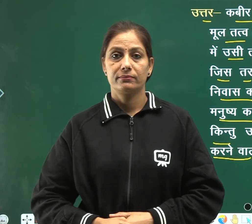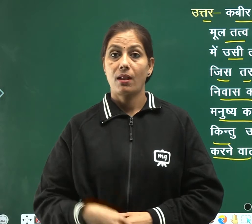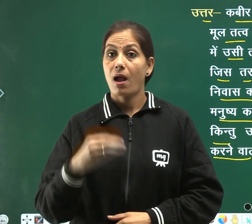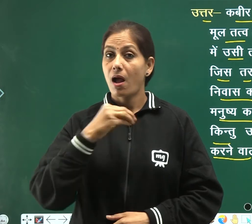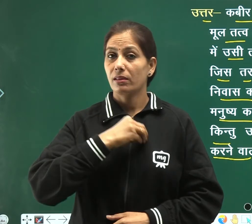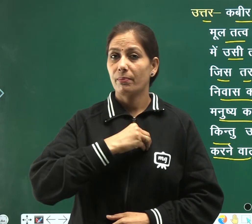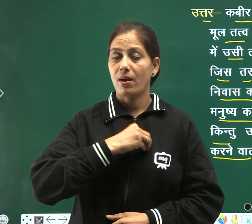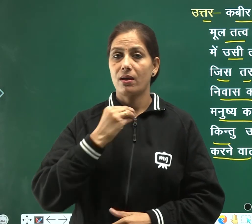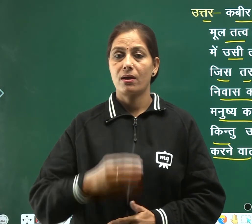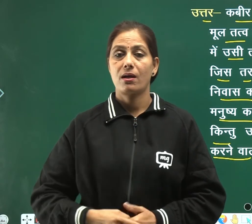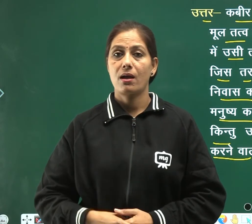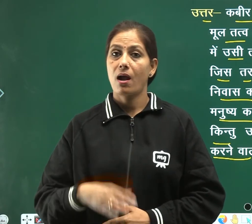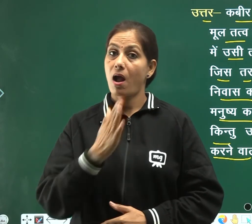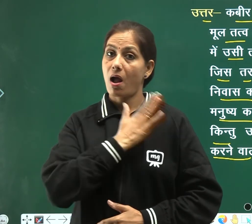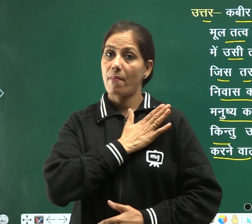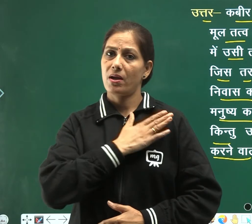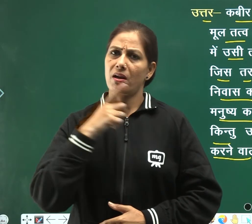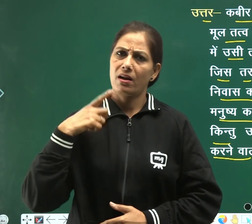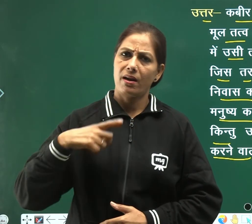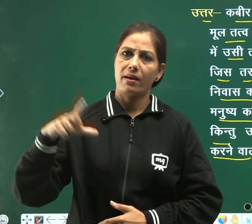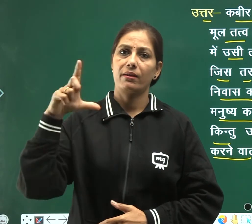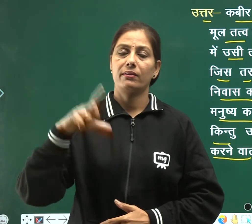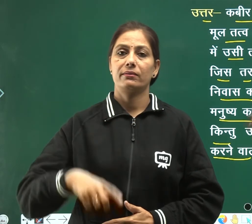आत्मा अमर है,